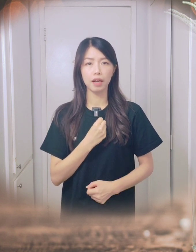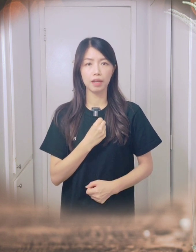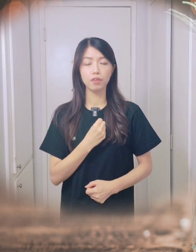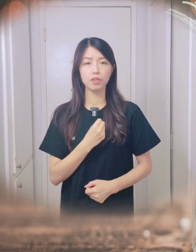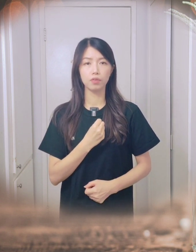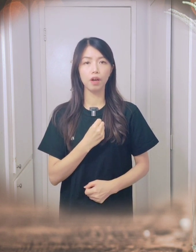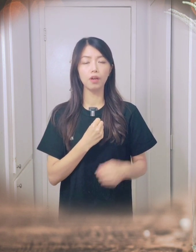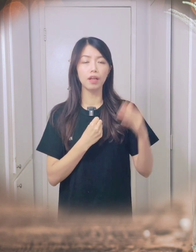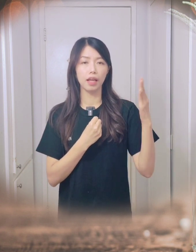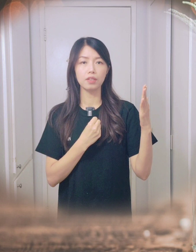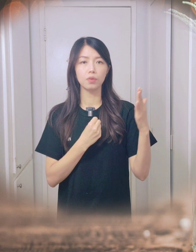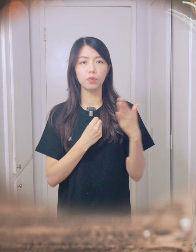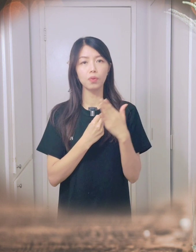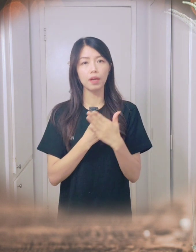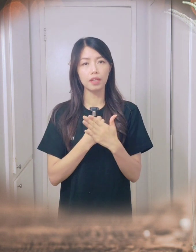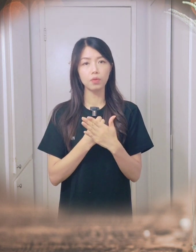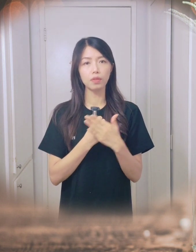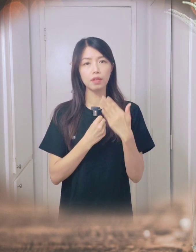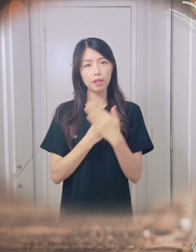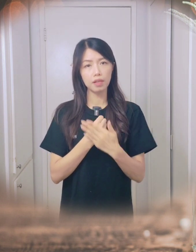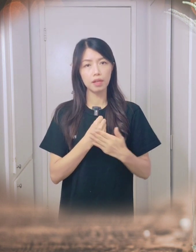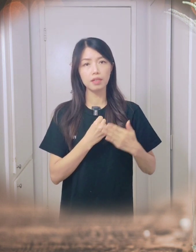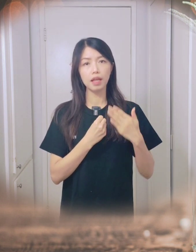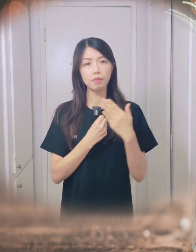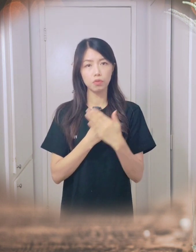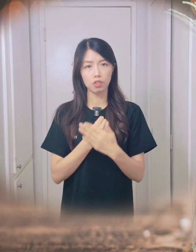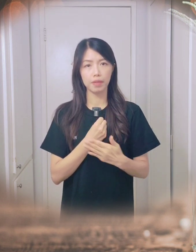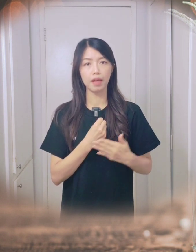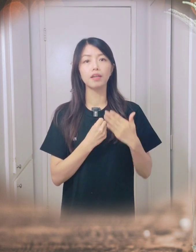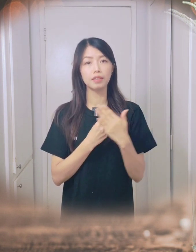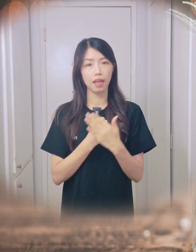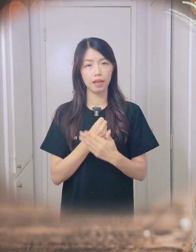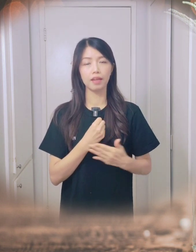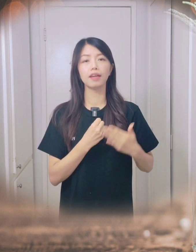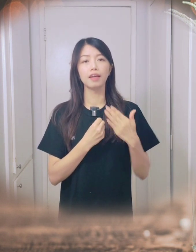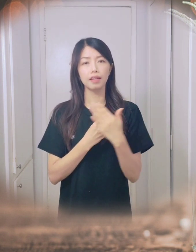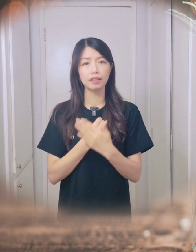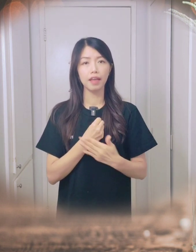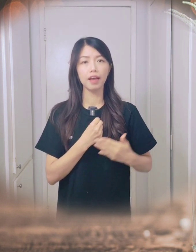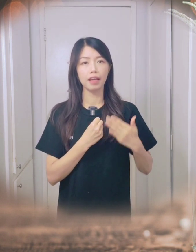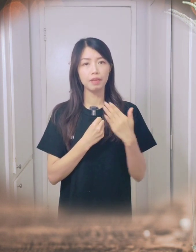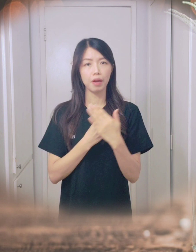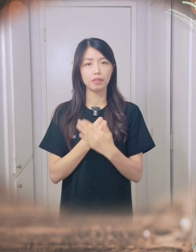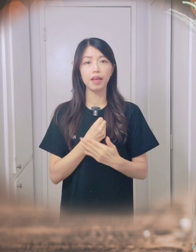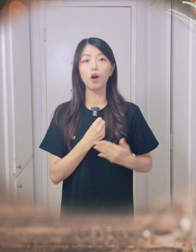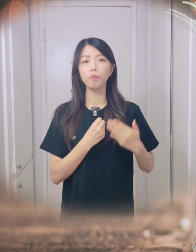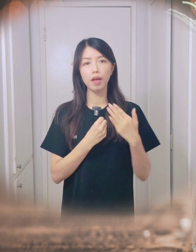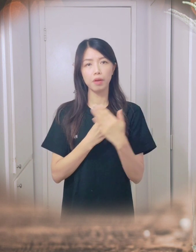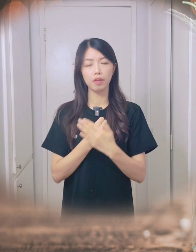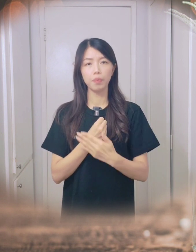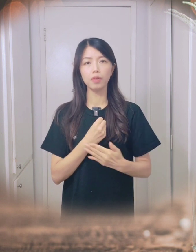밖을 향하게 해주시고요. 다른 손으로 이 손등을 쓰다듬어 주시면 돼요. 은혜. 은혜 아니면,